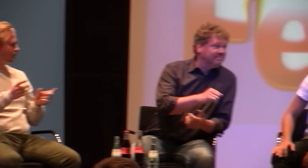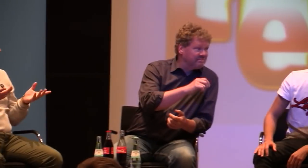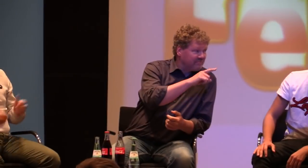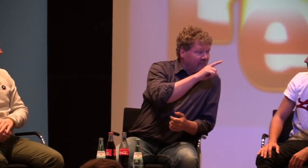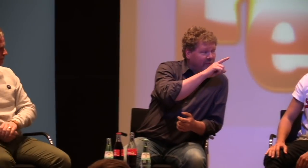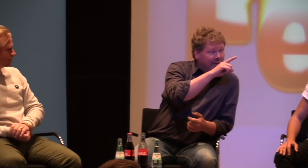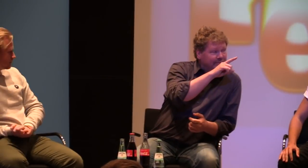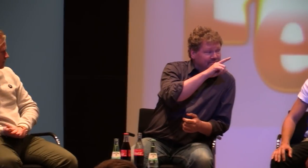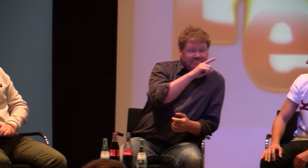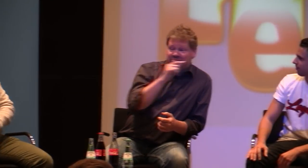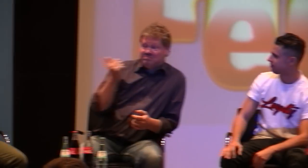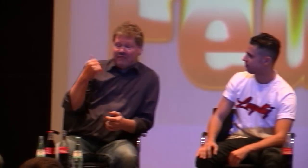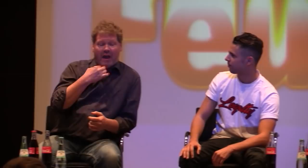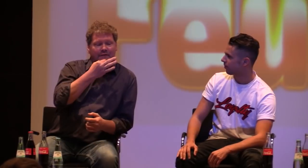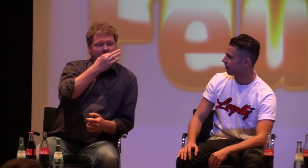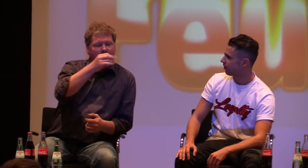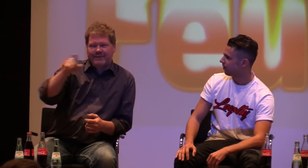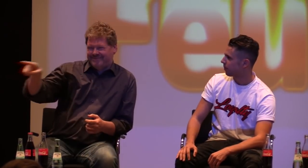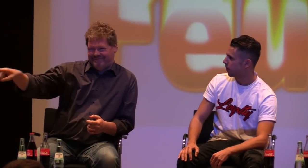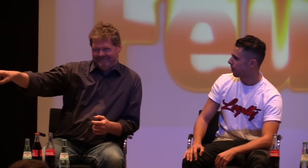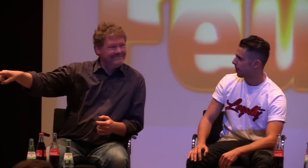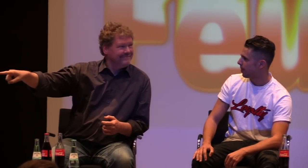auch an die Neuen weitergegeben wird.